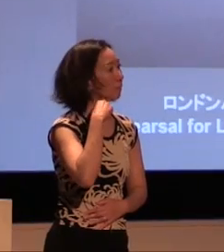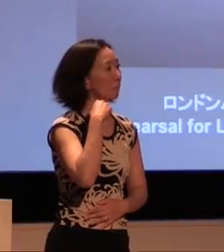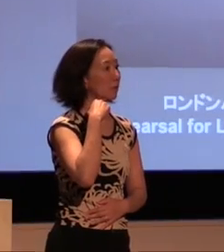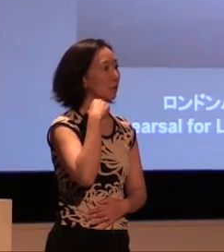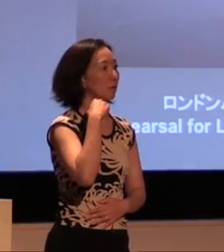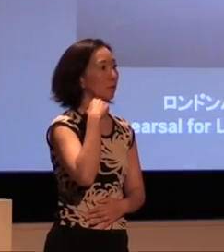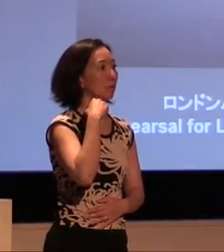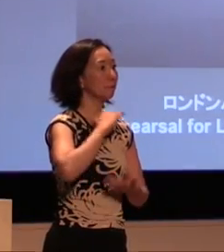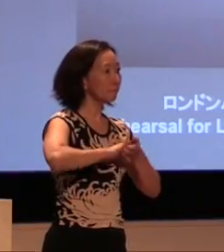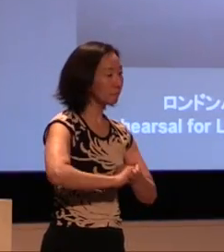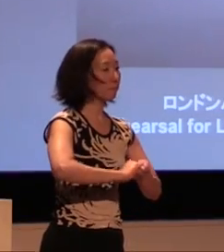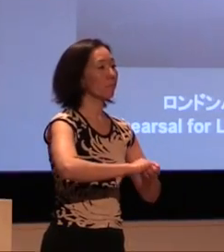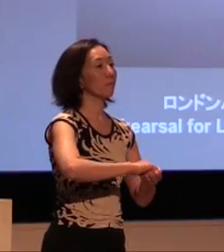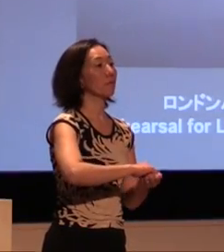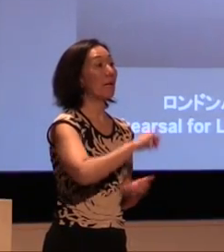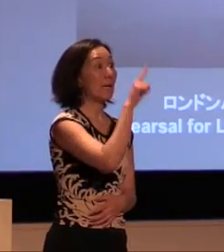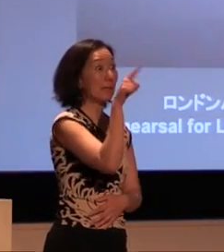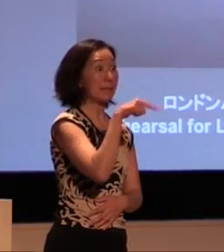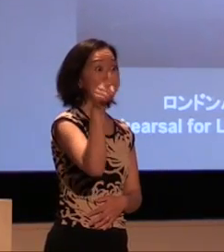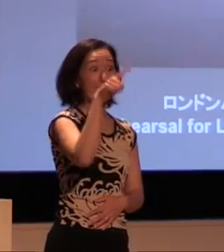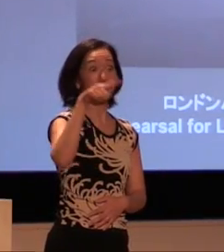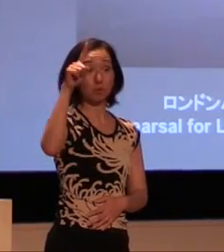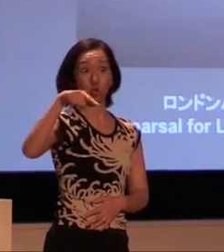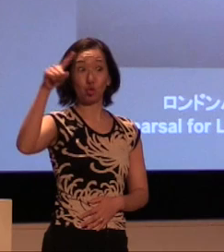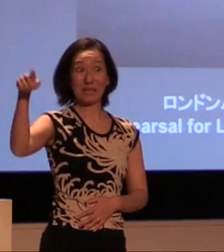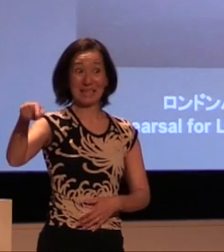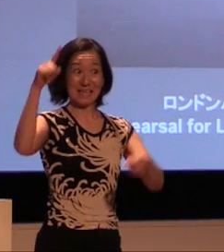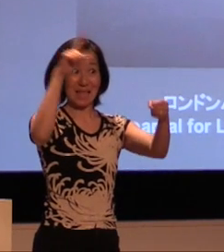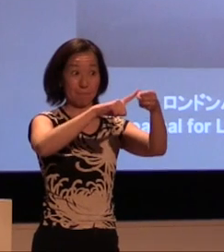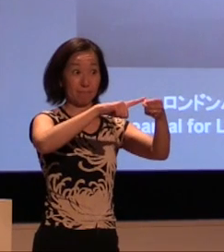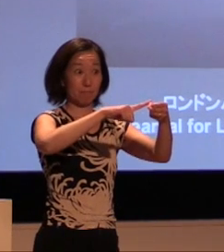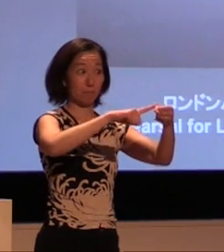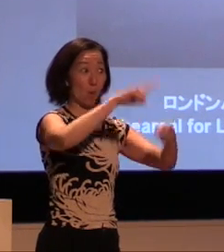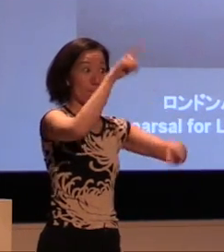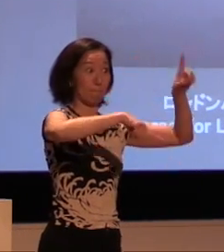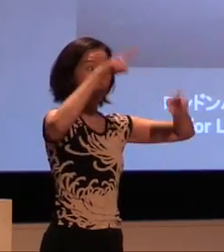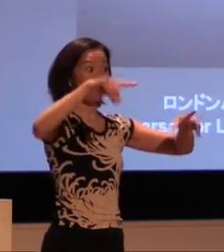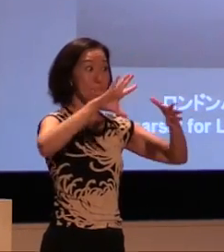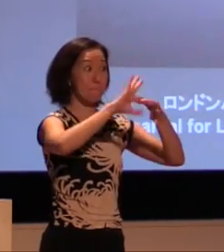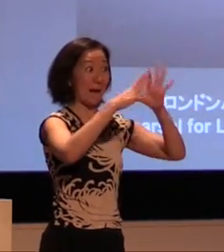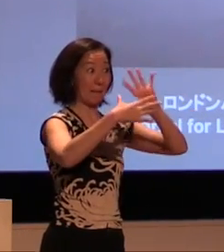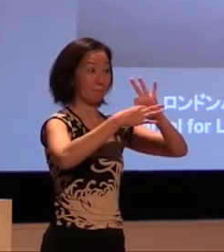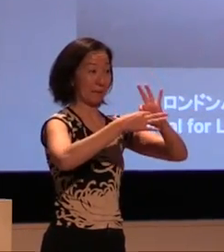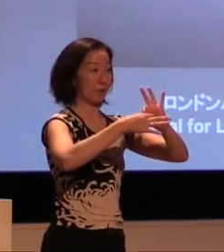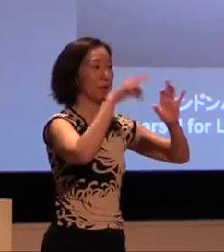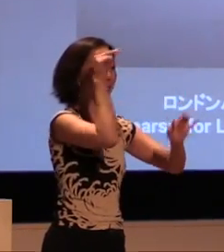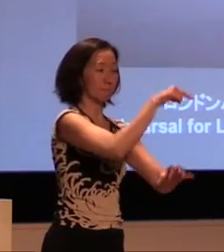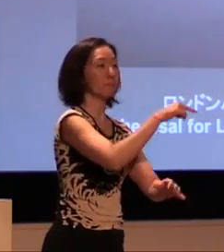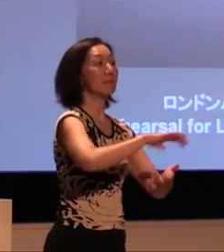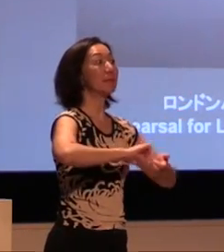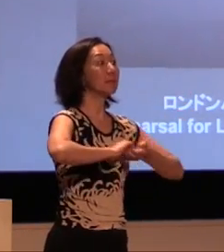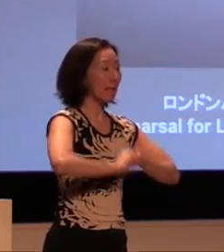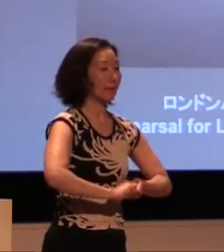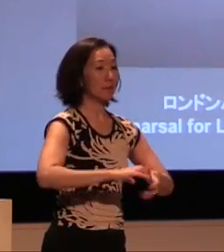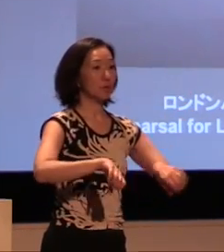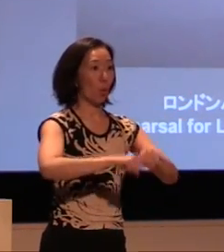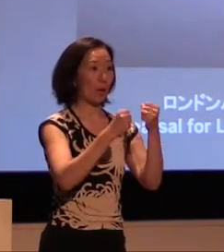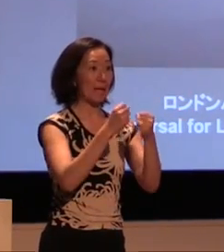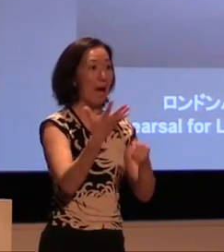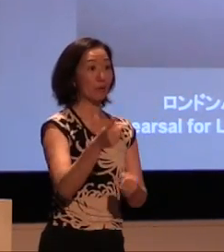イギリスの方もぜひ2012年パラリンピックに向けて、ぜひ